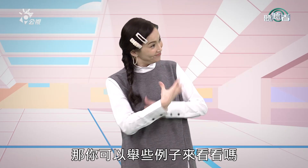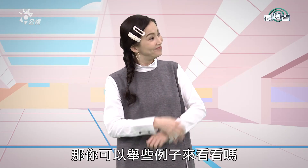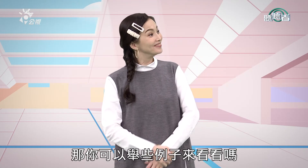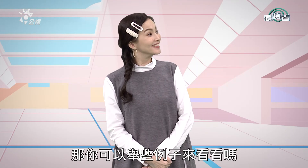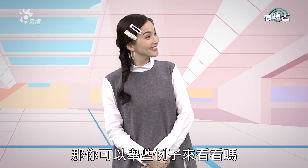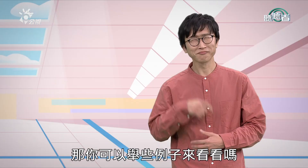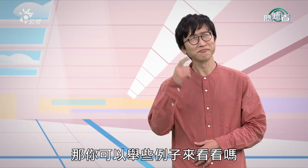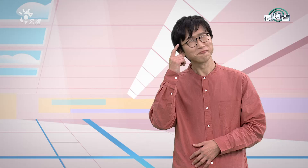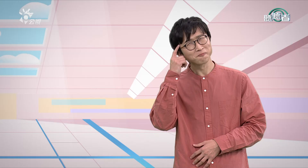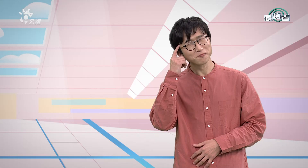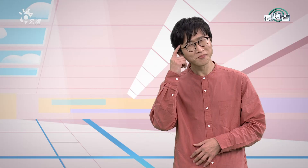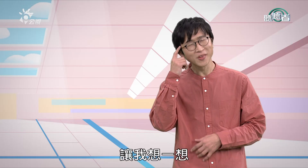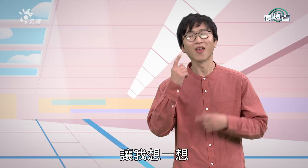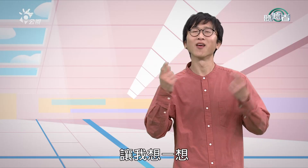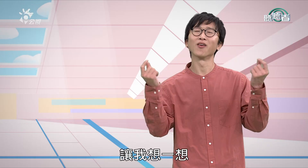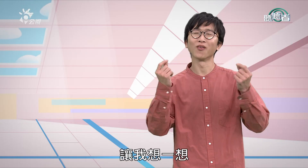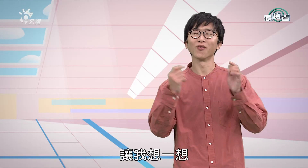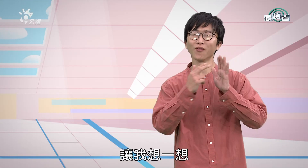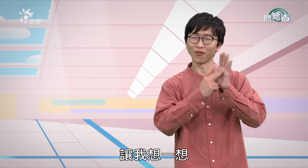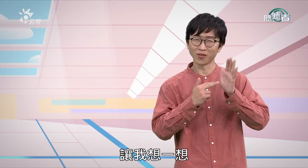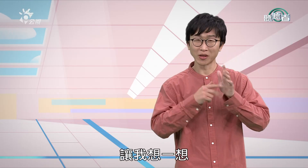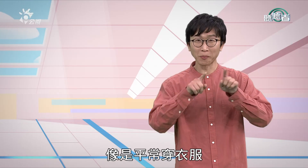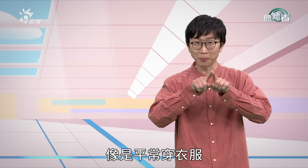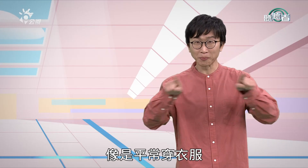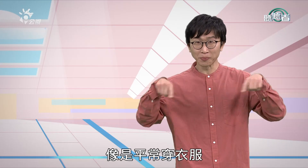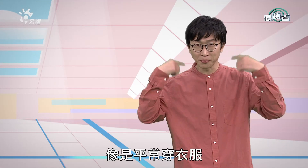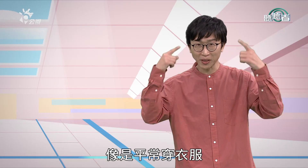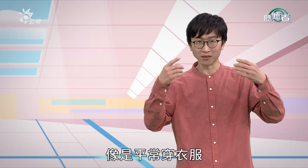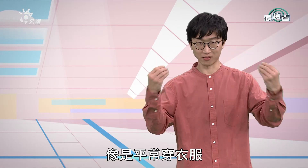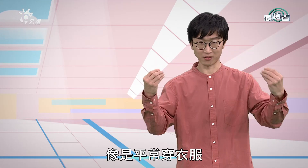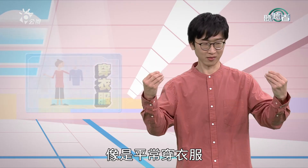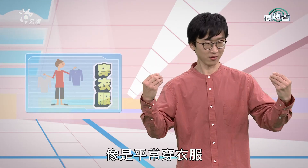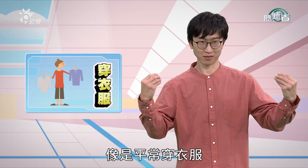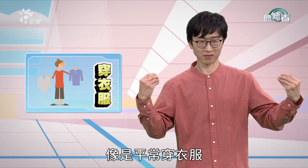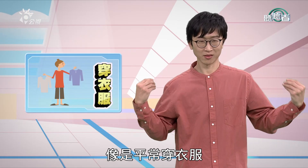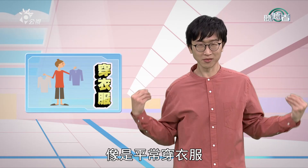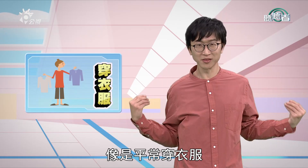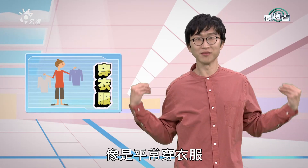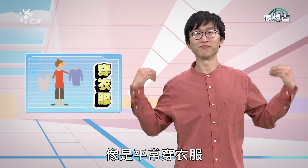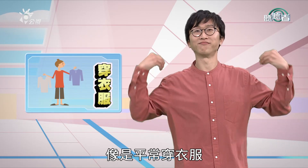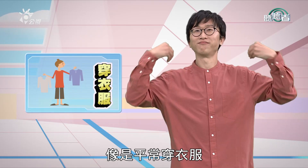吗？ 让我想一想啊，像是平常穿衣服，